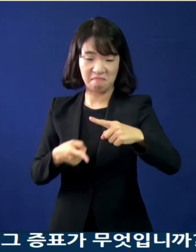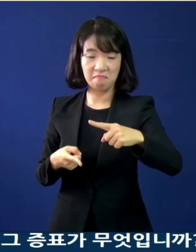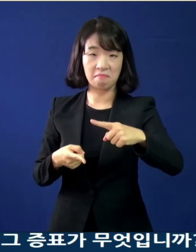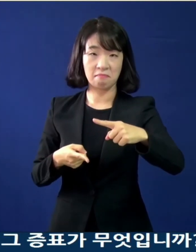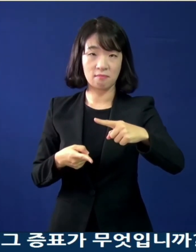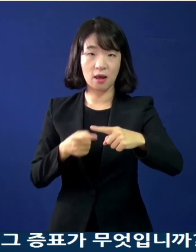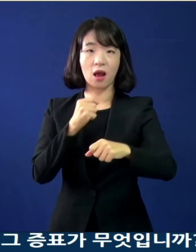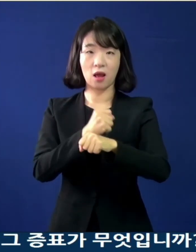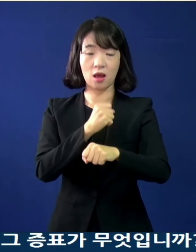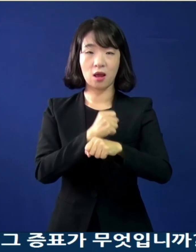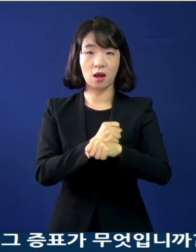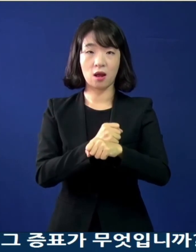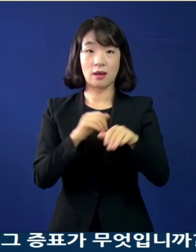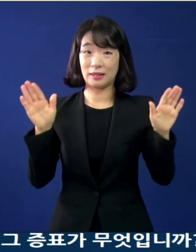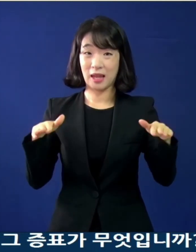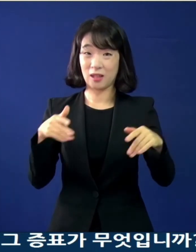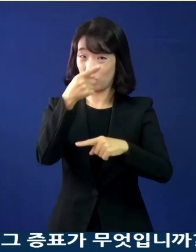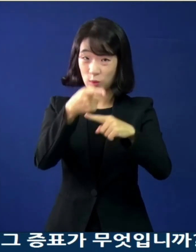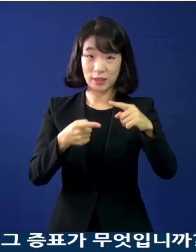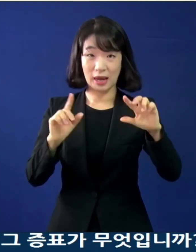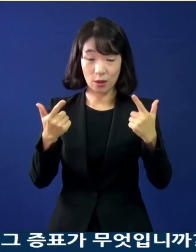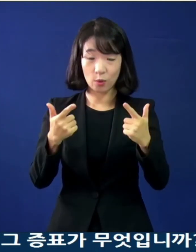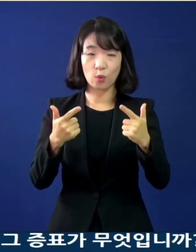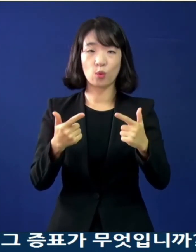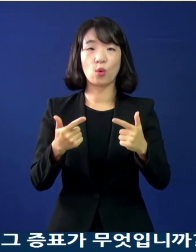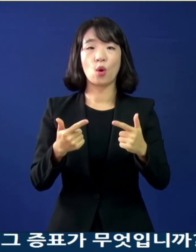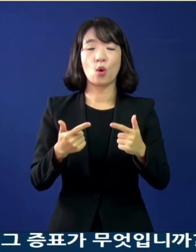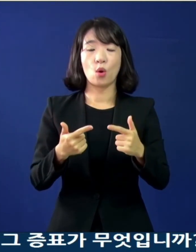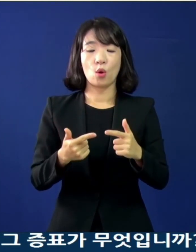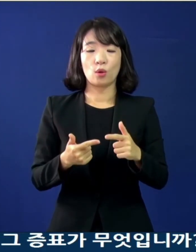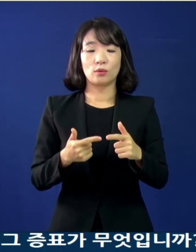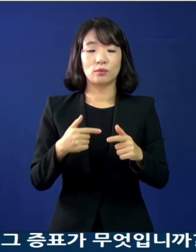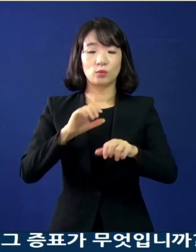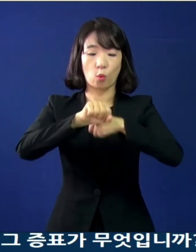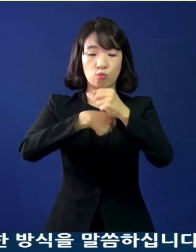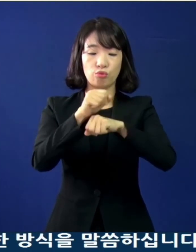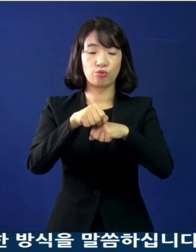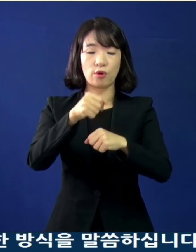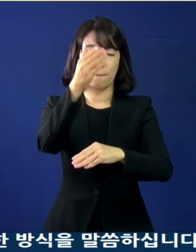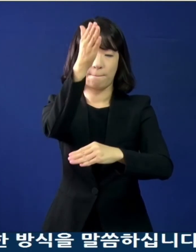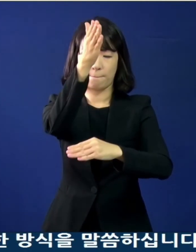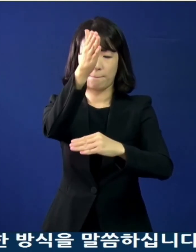않았다 10절에 돼 있고 두 동물을 쪼개서 옆으로 벌려놨습니다.